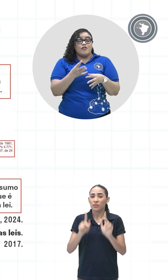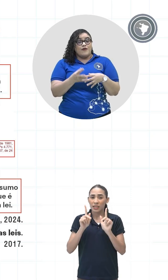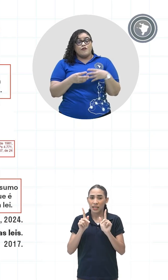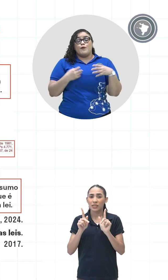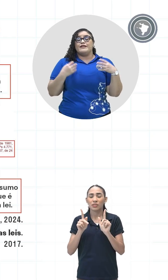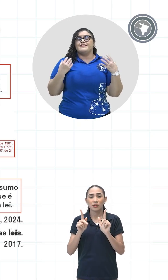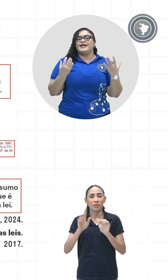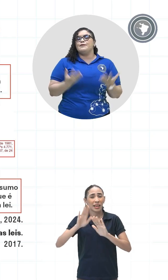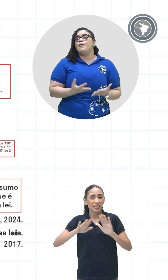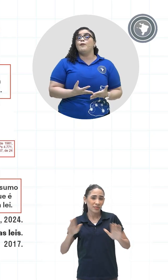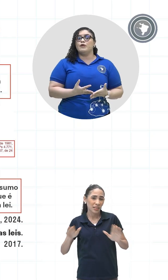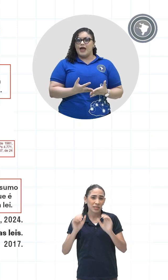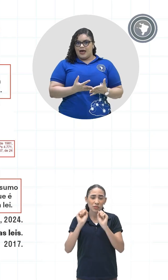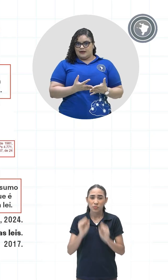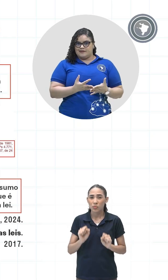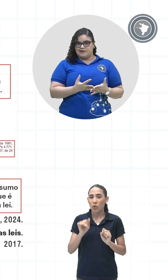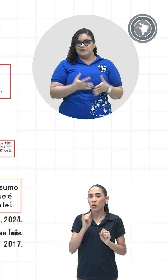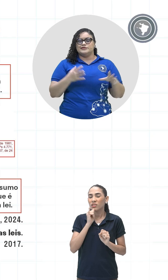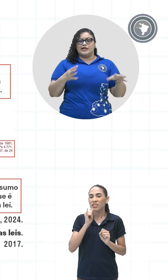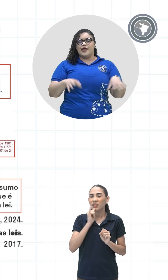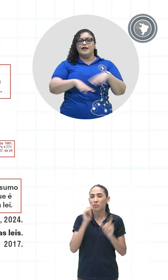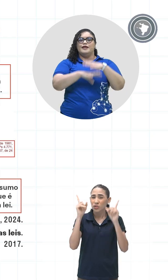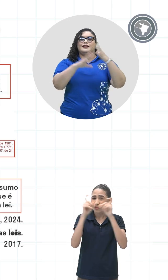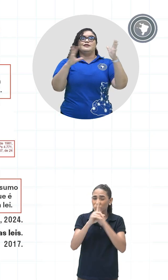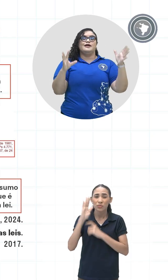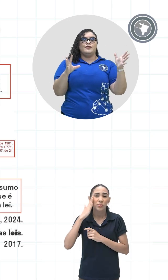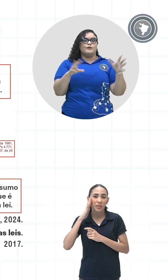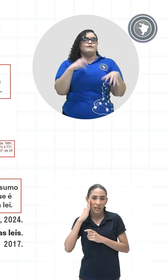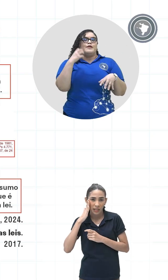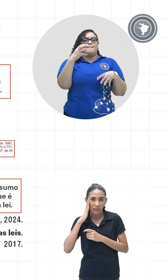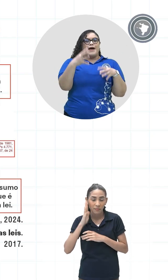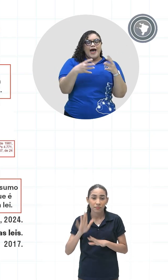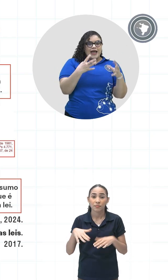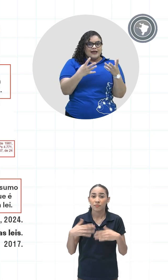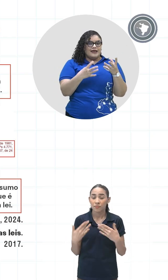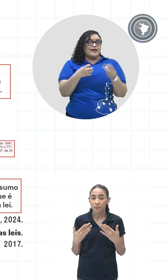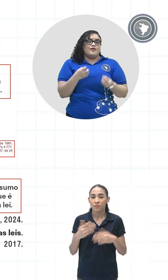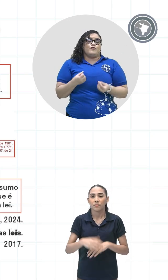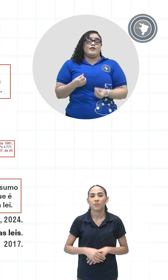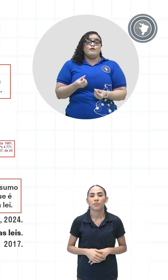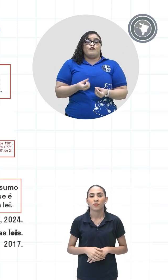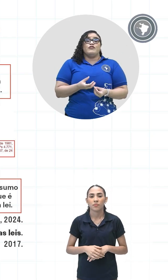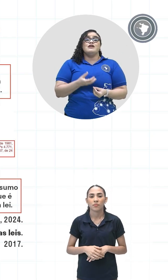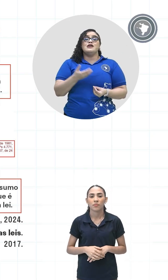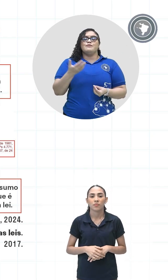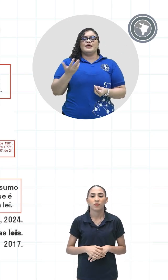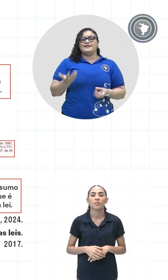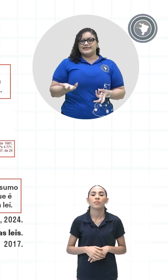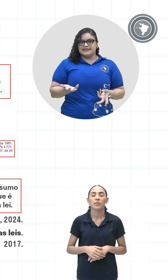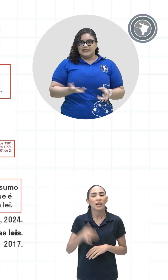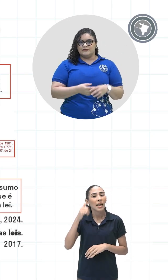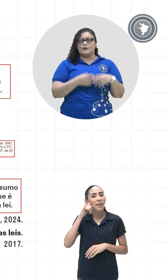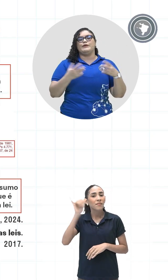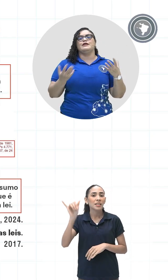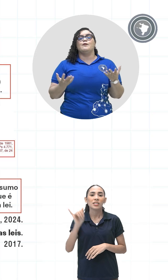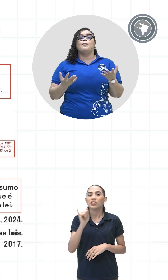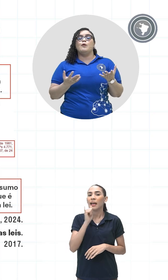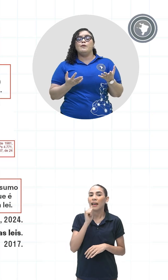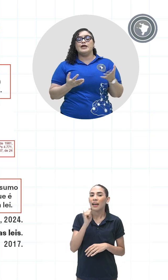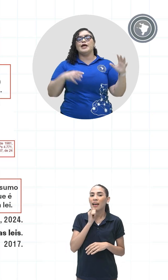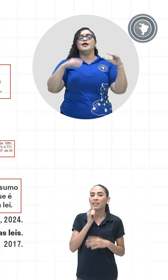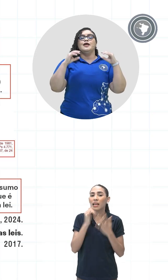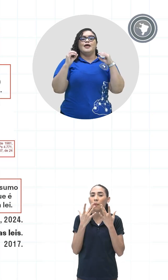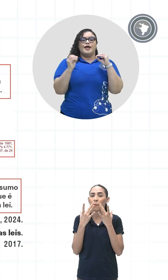regras que, às vezes, podem ser impopulares, né? Então, para que isso não chame a atenção da